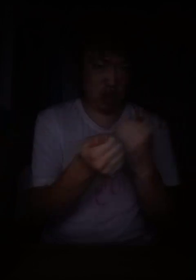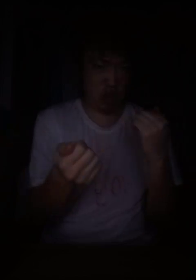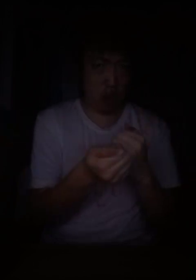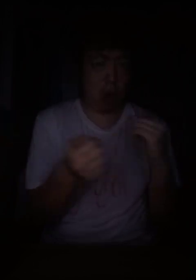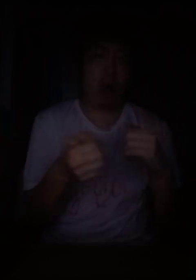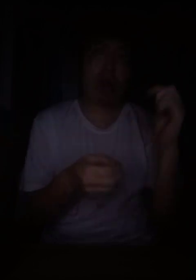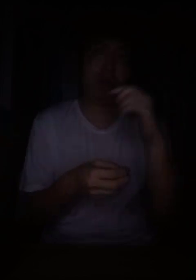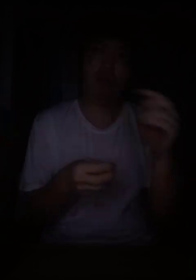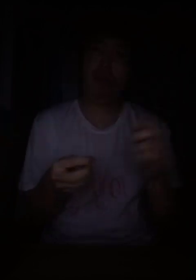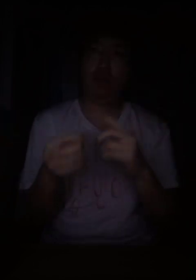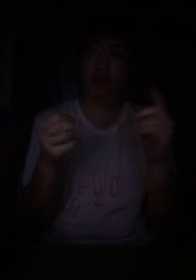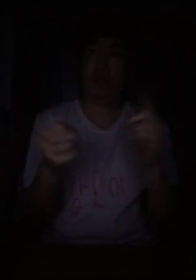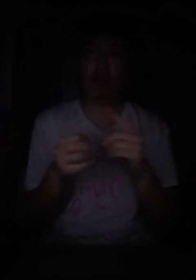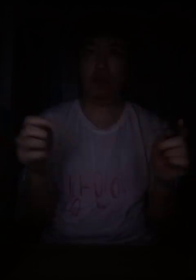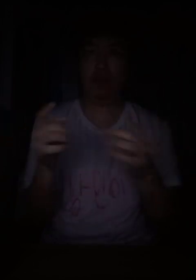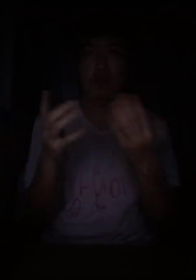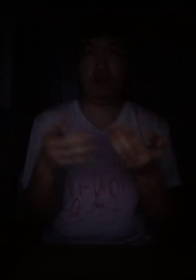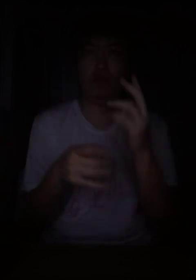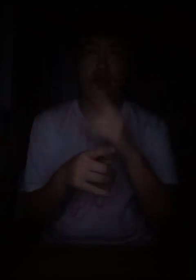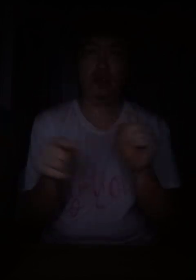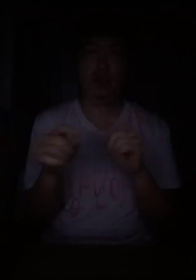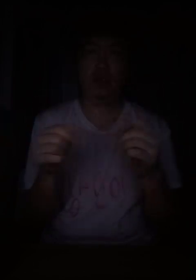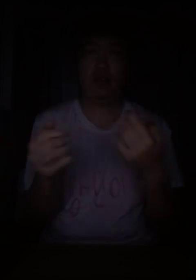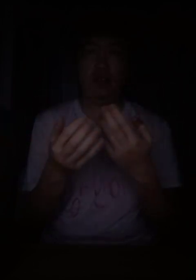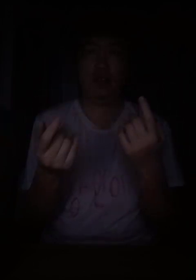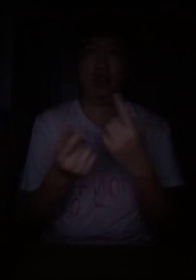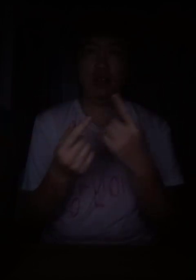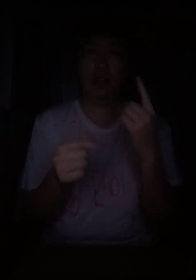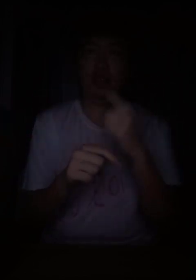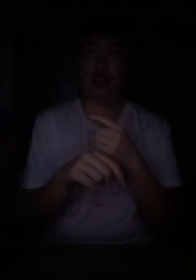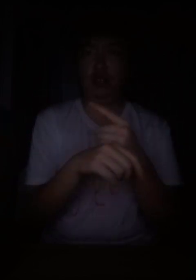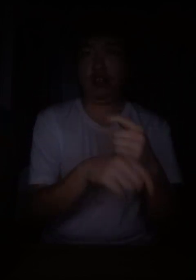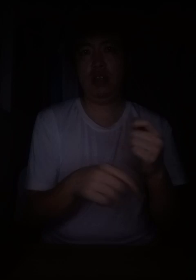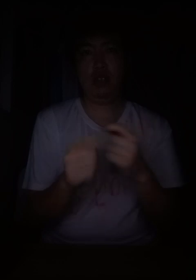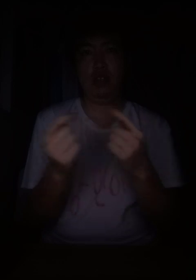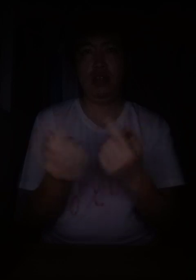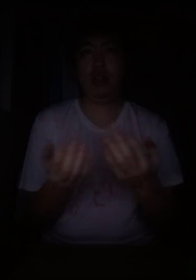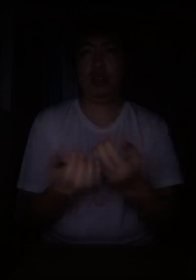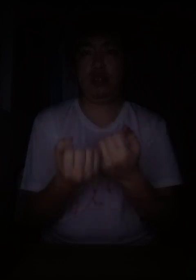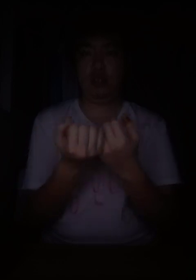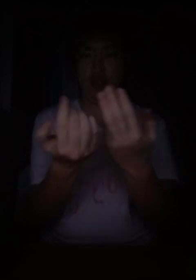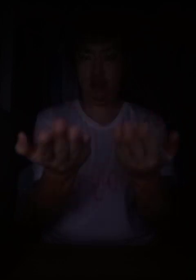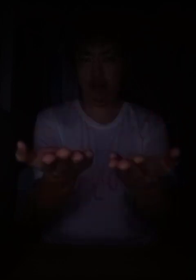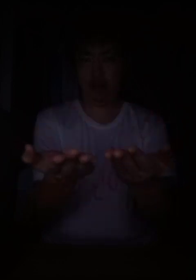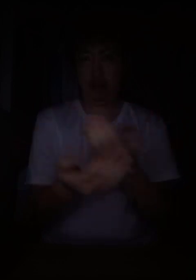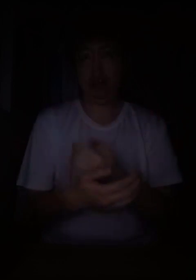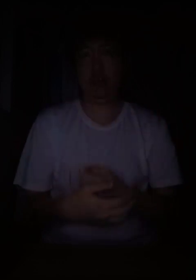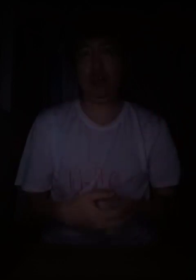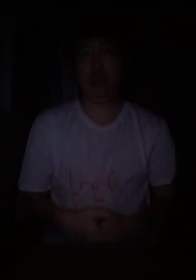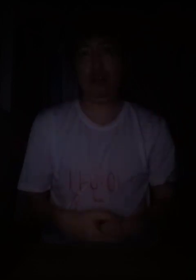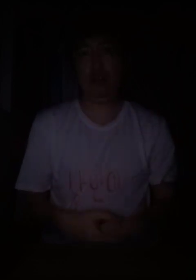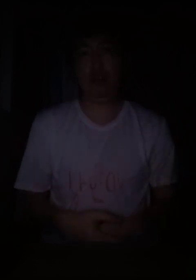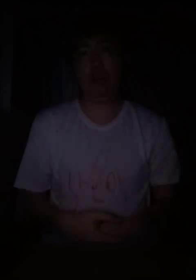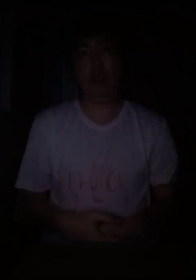들이받으면서 오중 충돌 사고가 발생했습니다. 주말 후에 사건 사고를 이계상 기자가 정리했습니다.